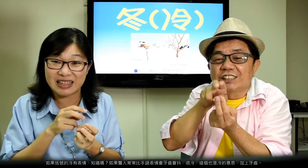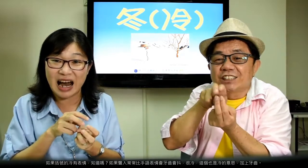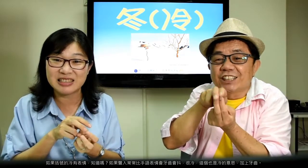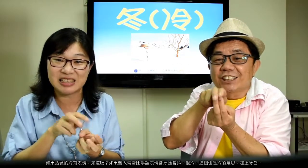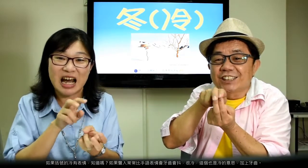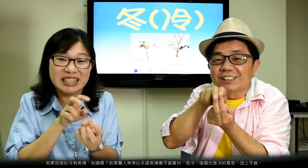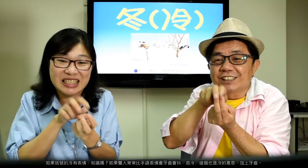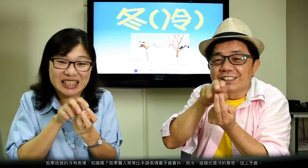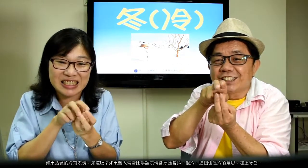牙齿，